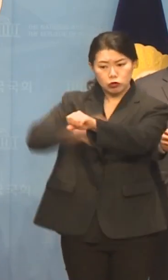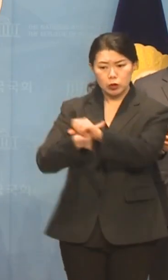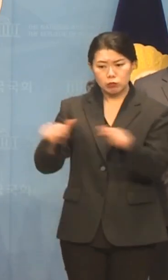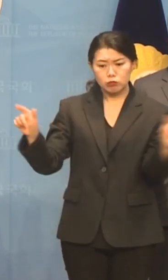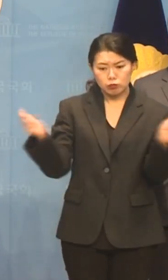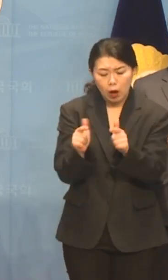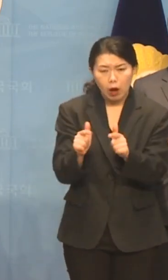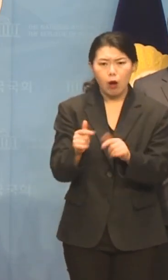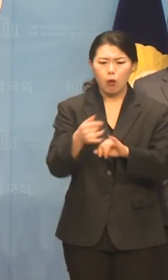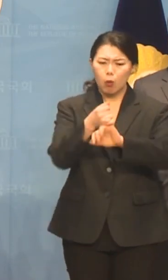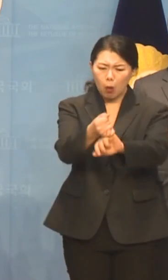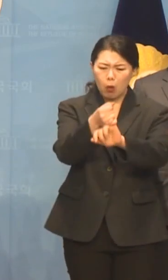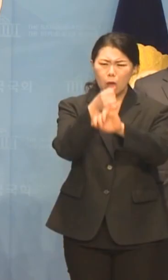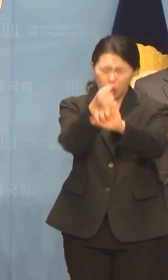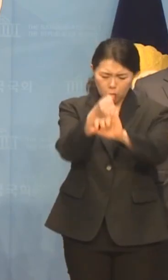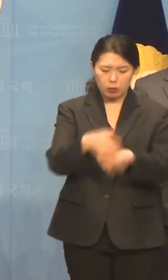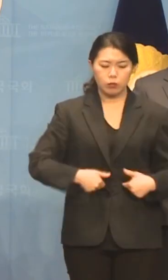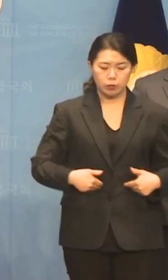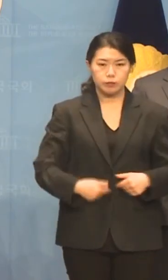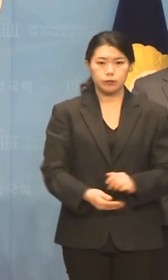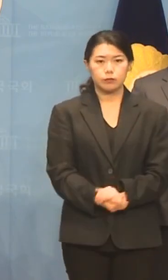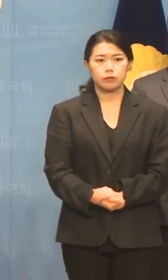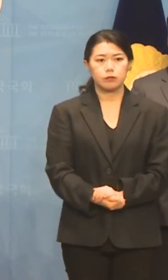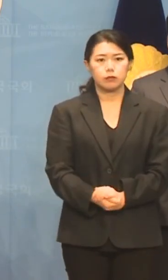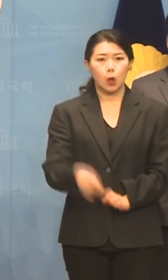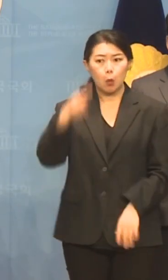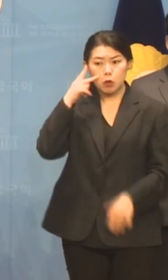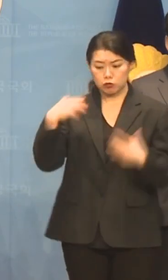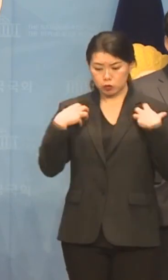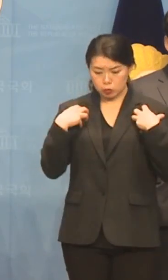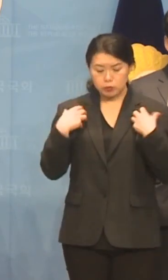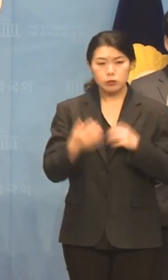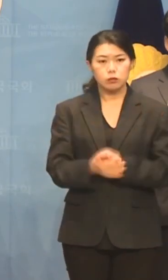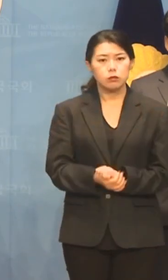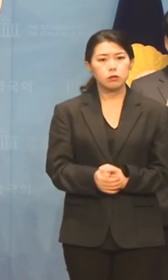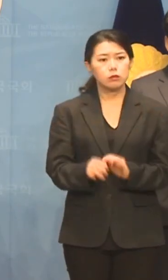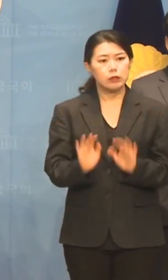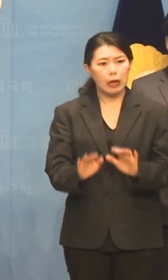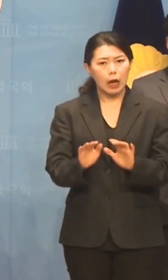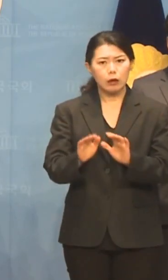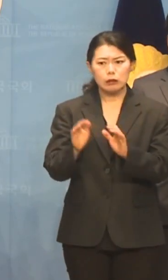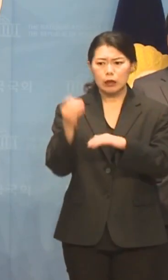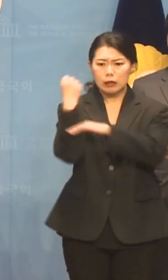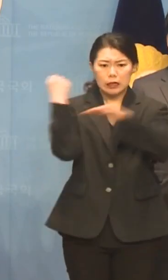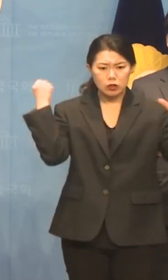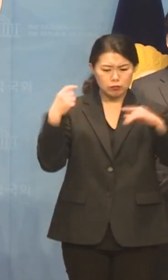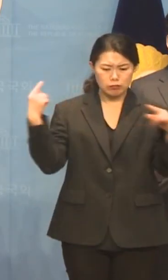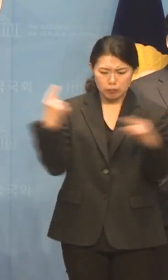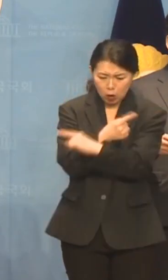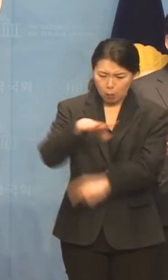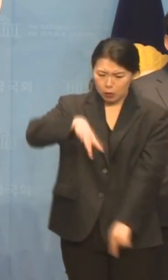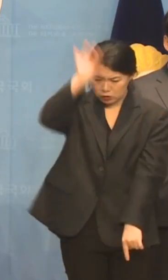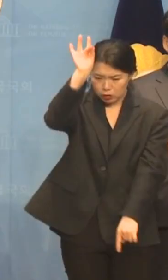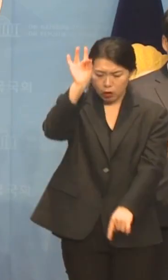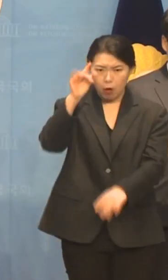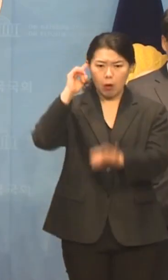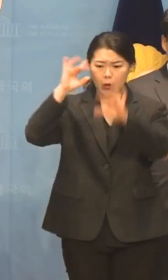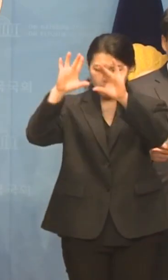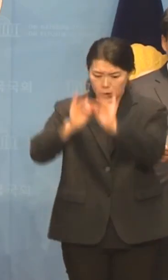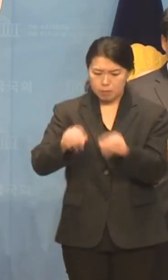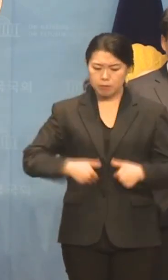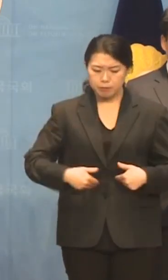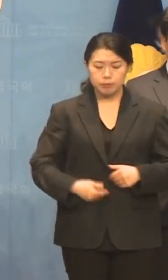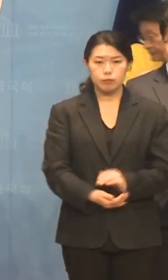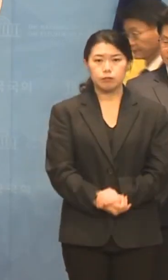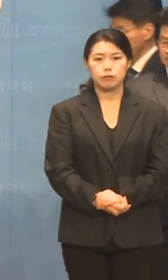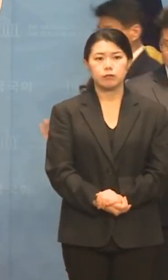감축은 반드시 필요하다. 미국 정부는 이 같은 불합리한 기준 변경부터 동의해야 할